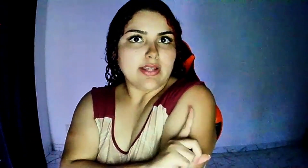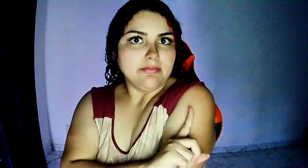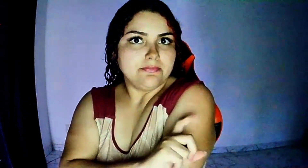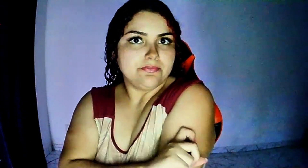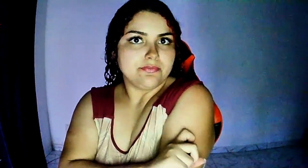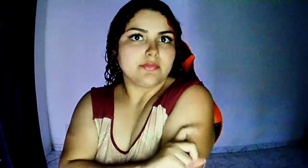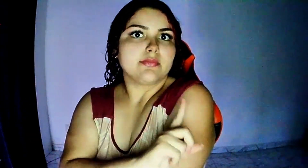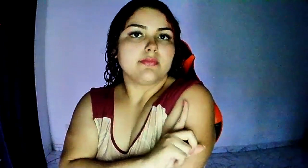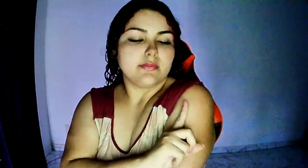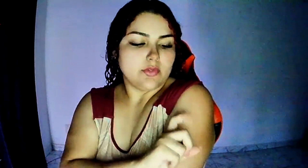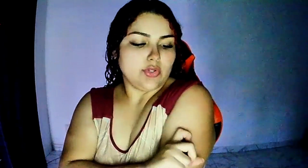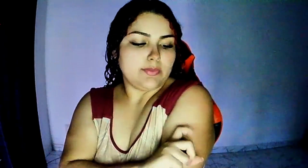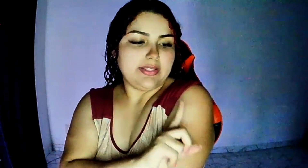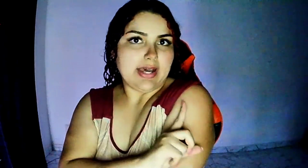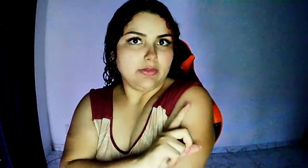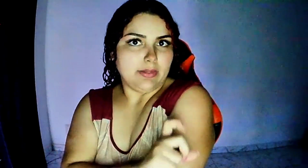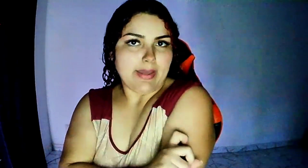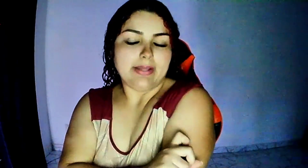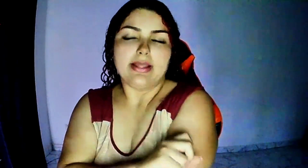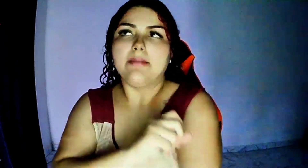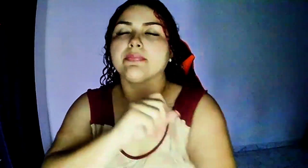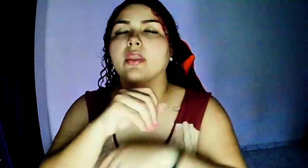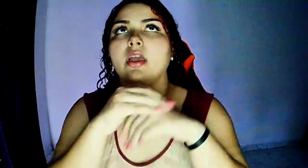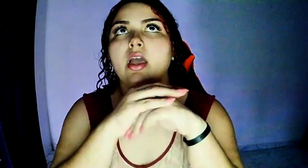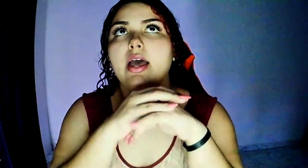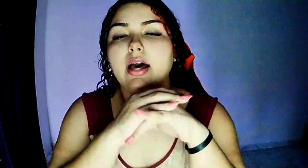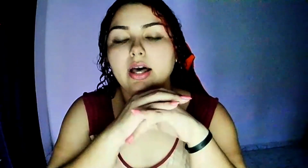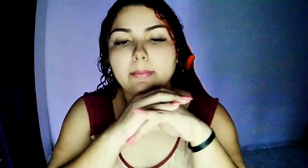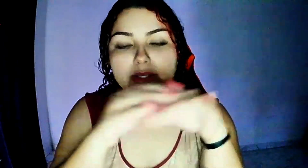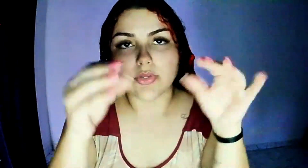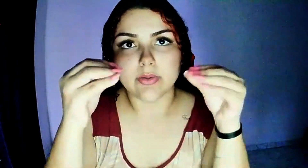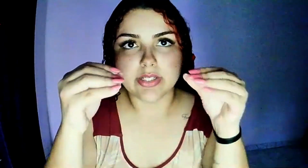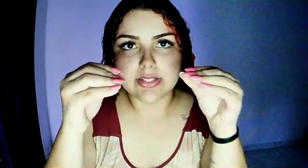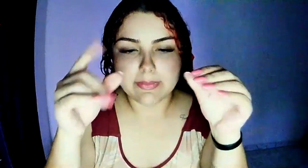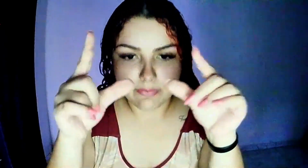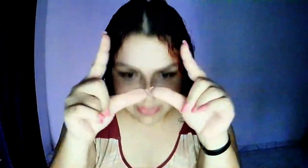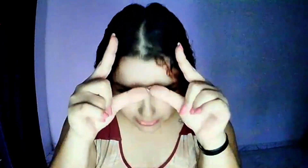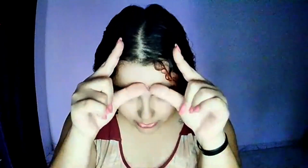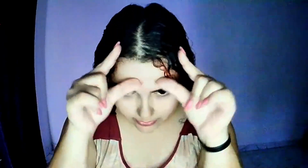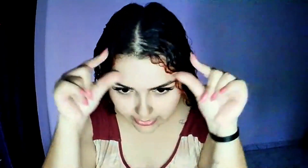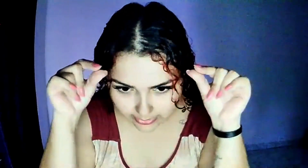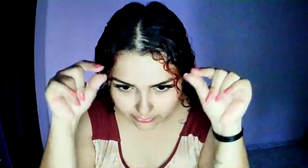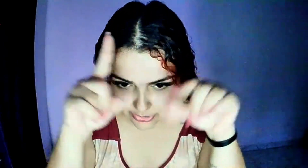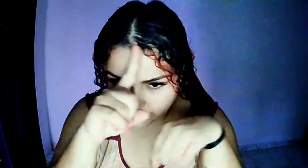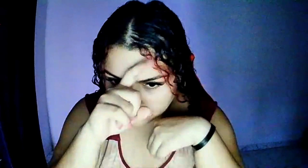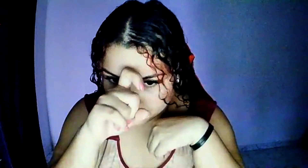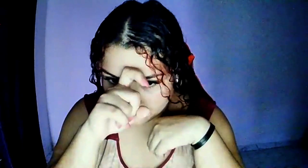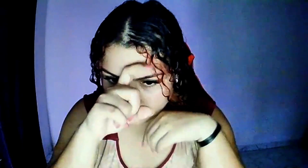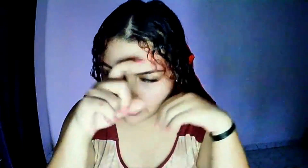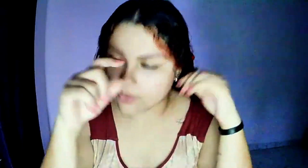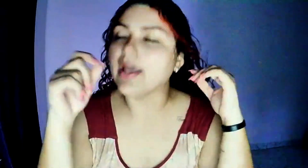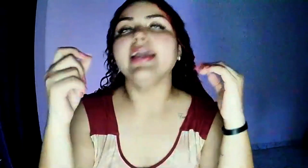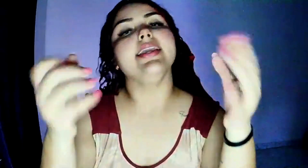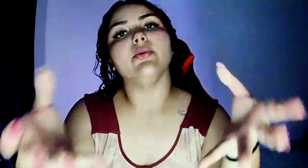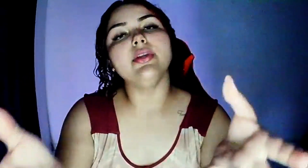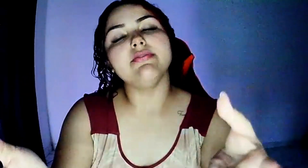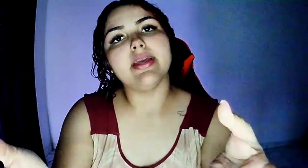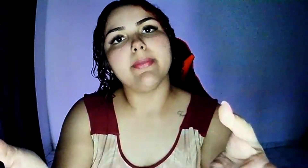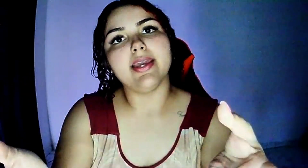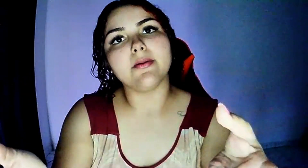tá? Hospital também, tá? Mas o que eu ia dizer para vocês sobre o sinal de enfermeiro é que o enfermeiro,